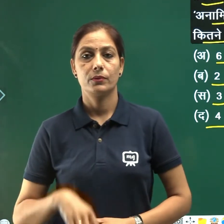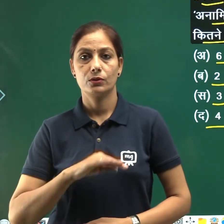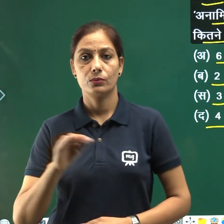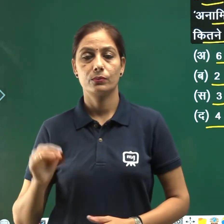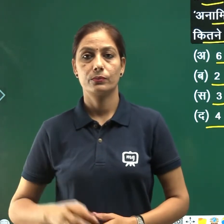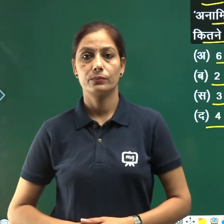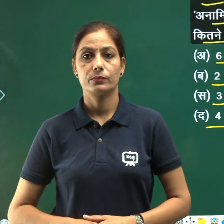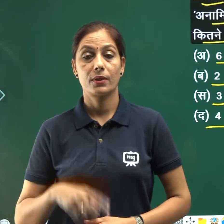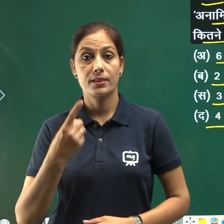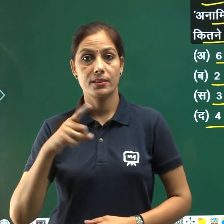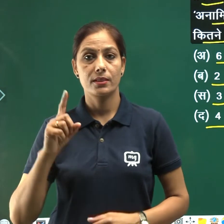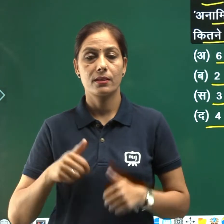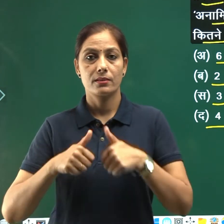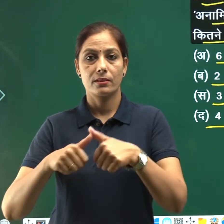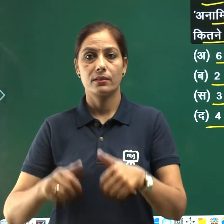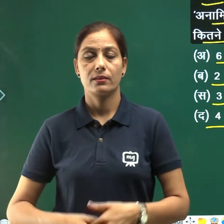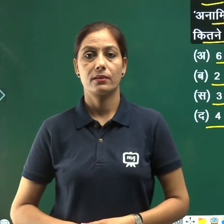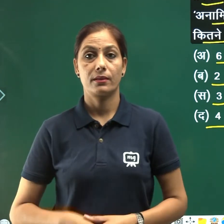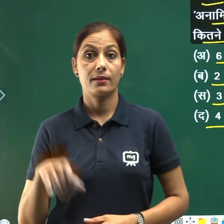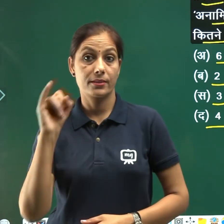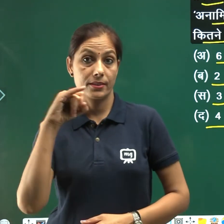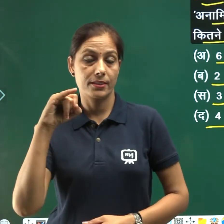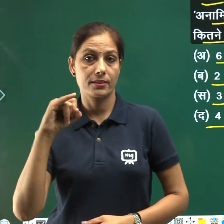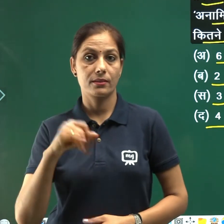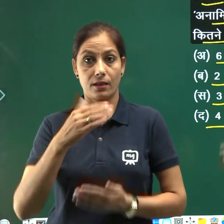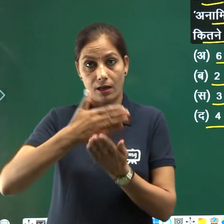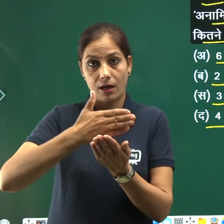बच्चों, सही उत्तर है 6 खंडों में।